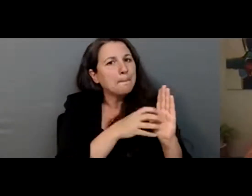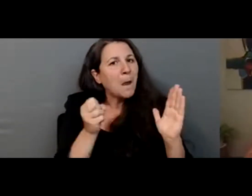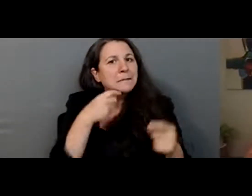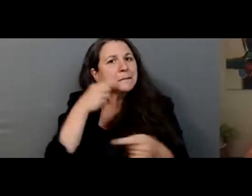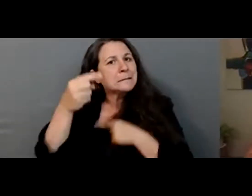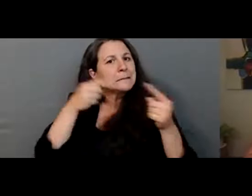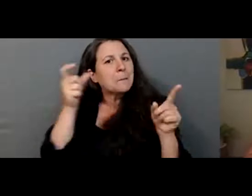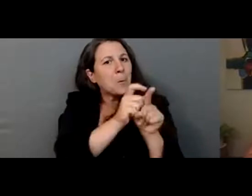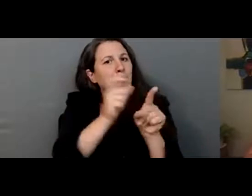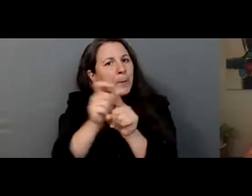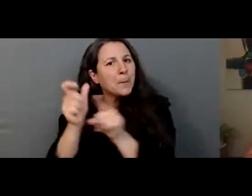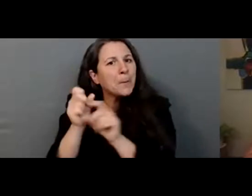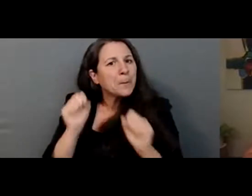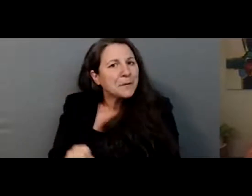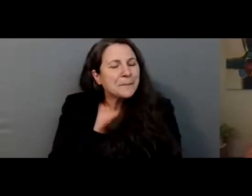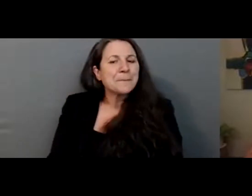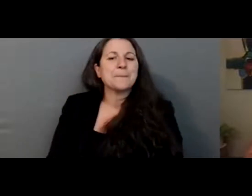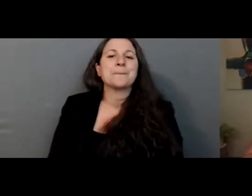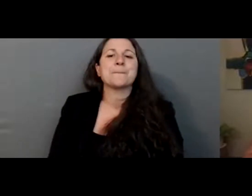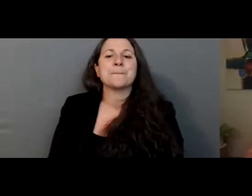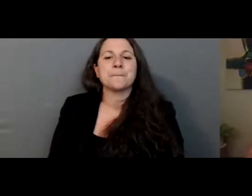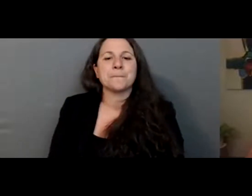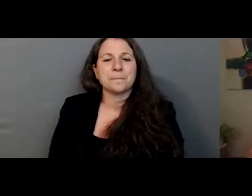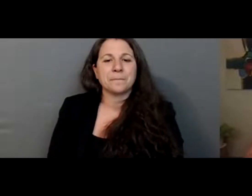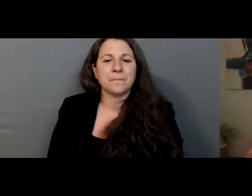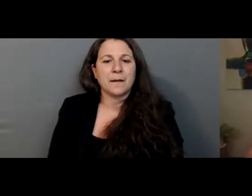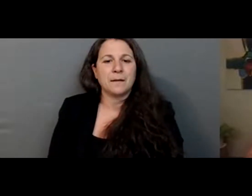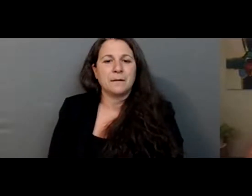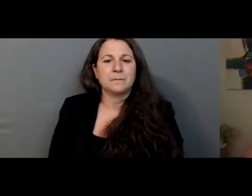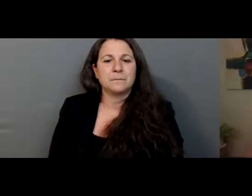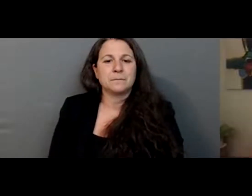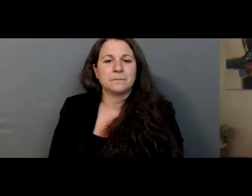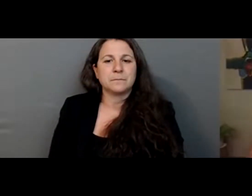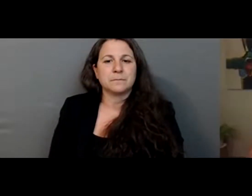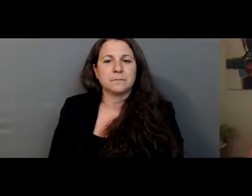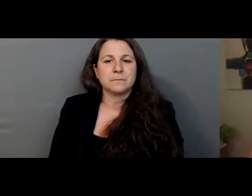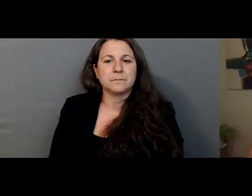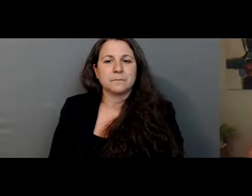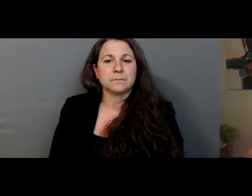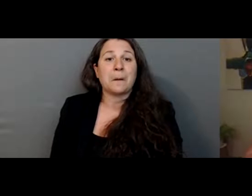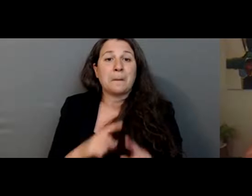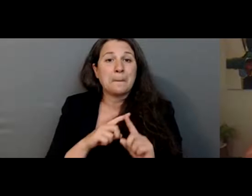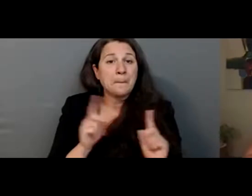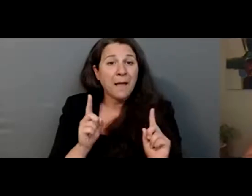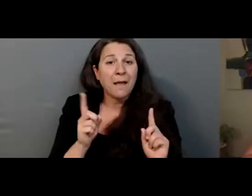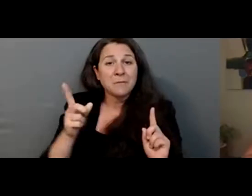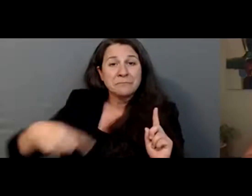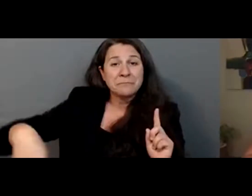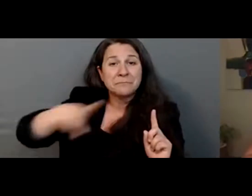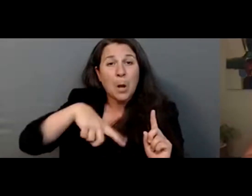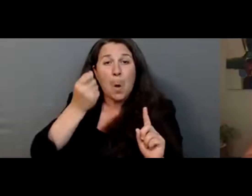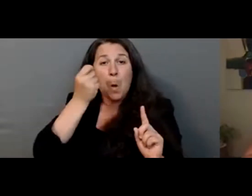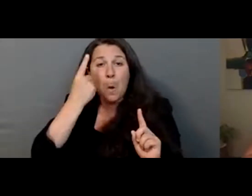en fait, c'est ça. C'est là, mais énormément de travail pour le faire connaître et reconnaître. Donc,